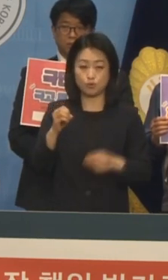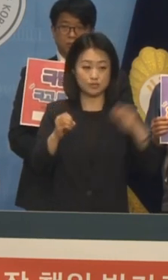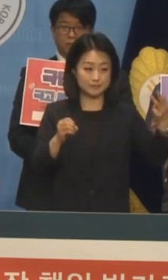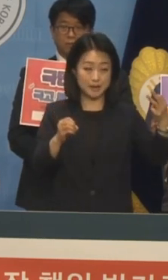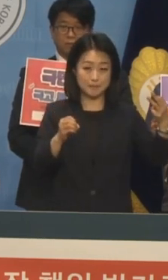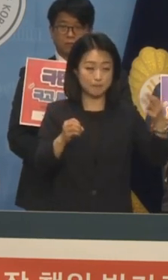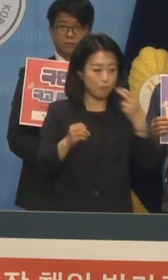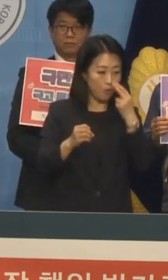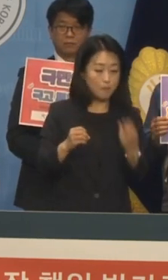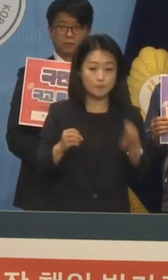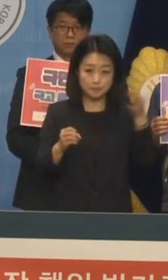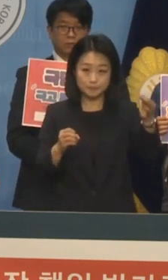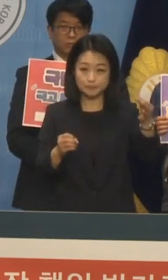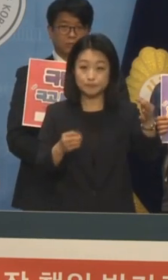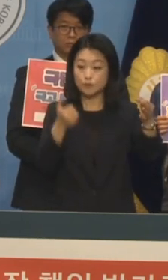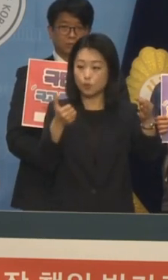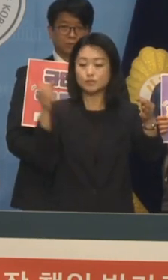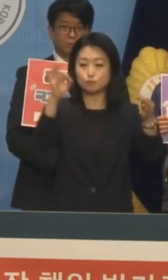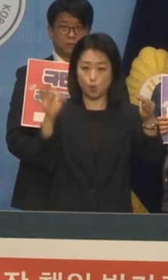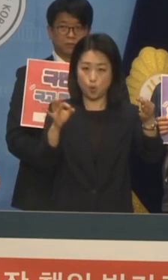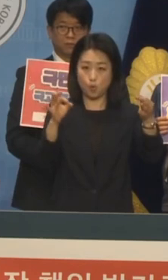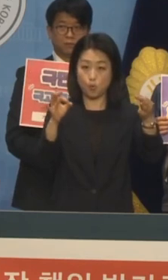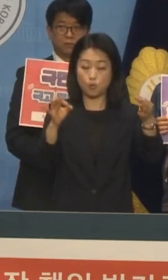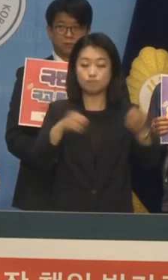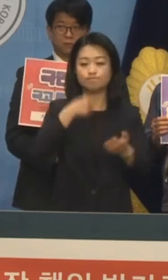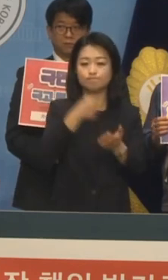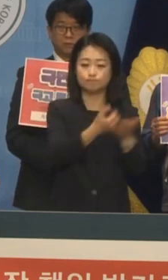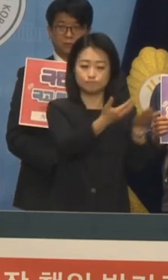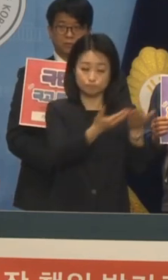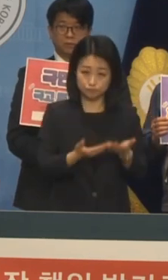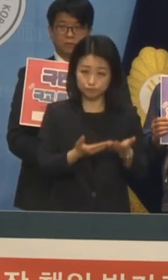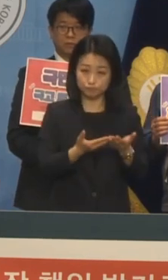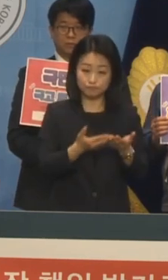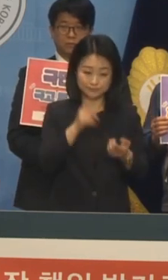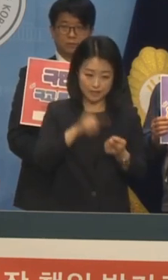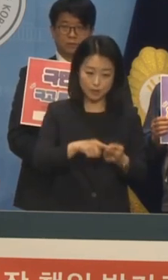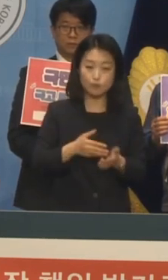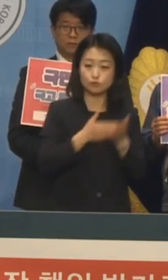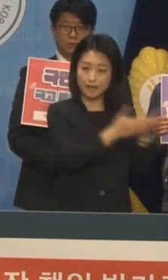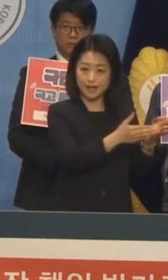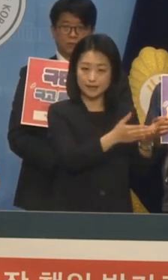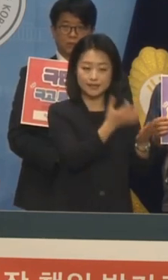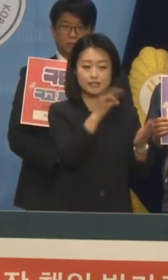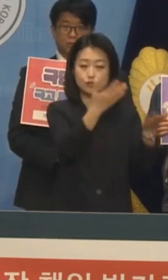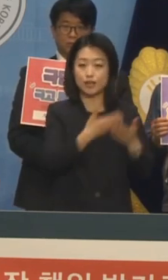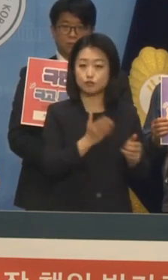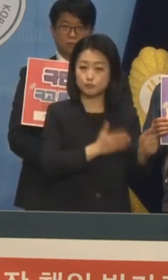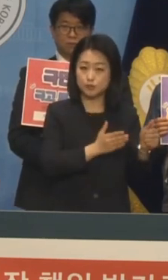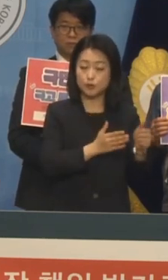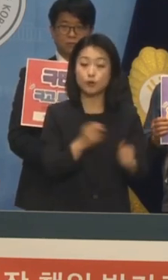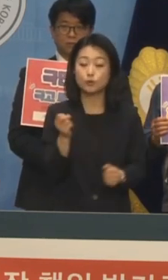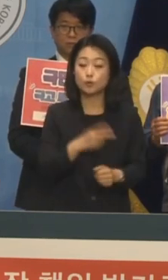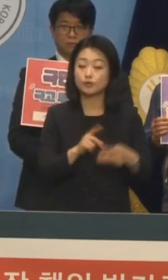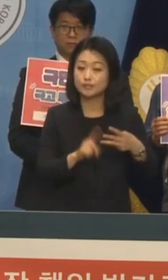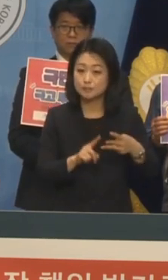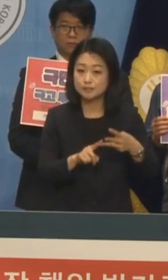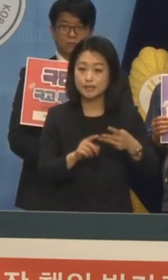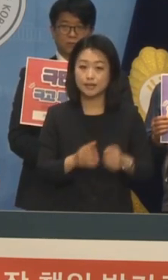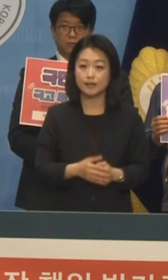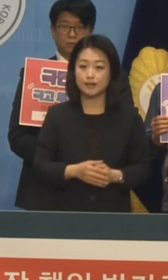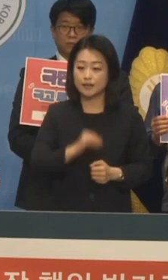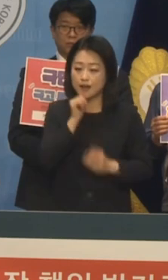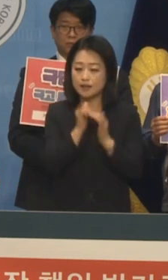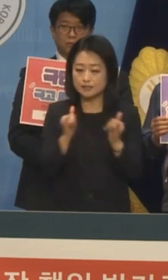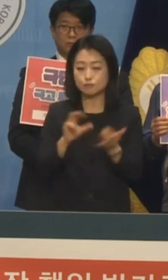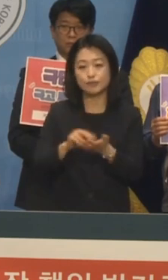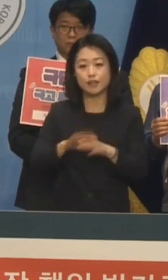13대 13% 이상과 소득 대체율 50% 이상과 보험료 13% 이상 요구합니다. 마지막으로 광범위한 사각지대를